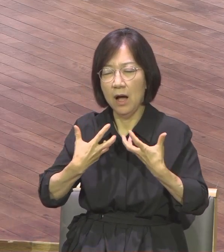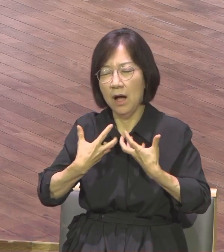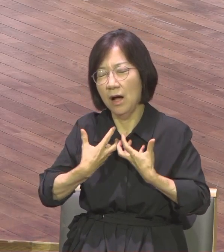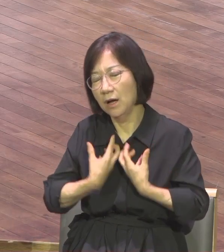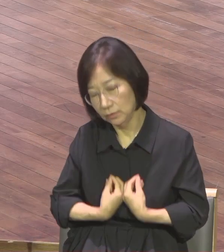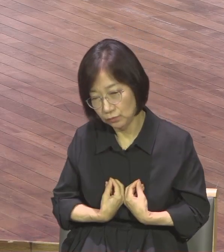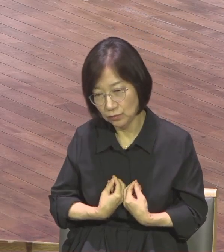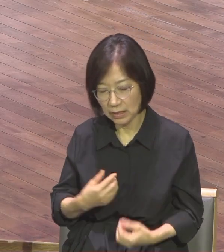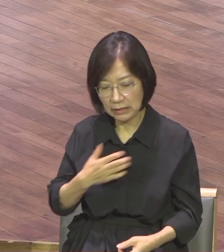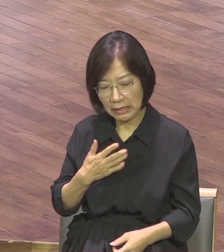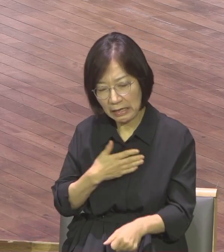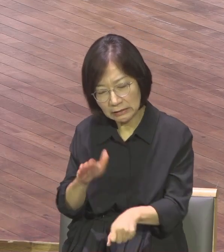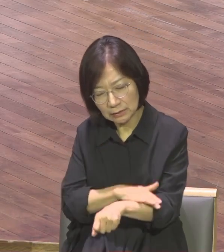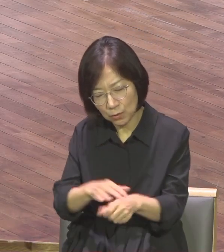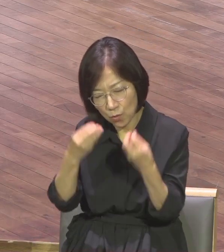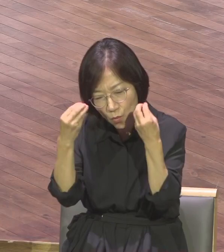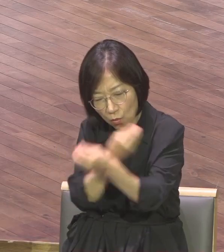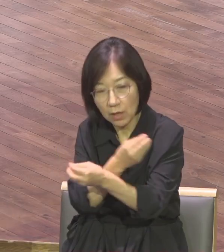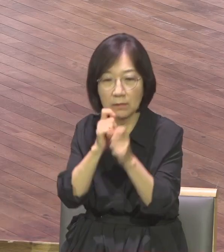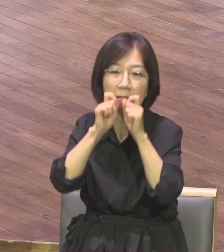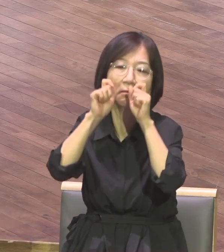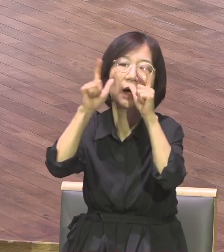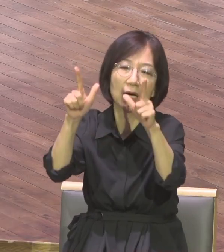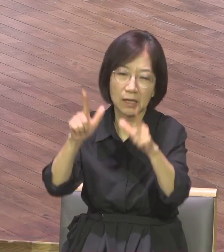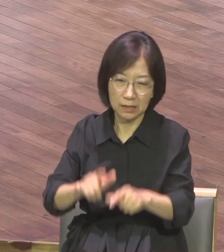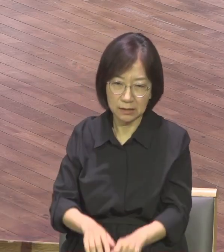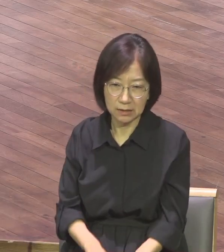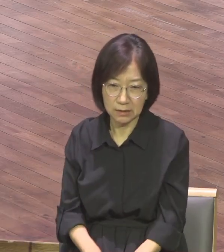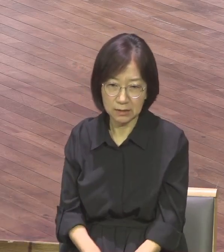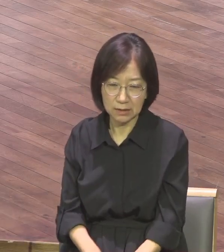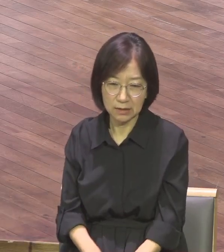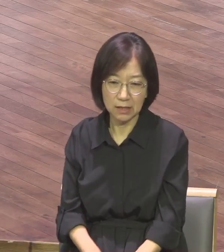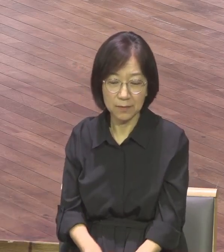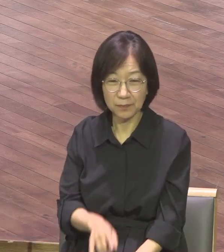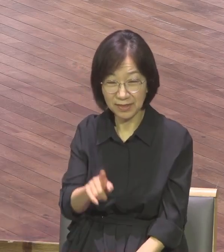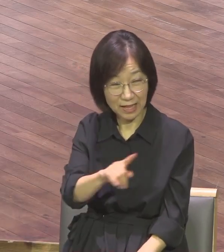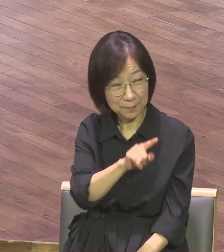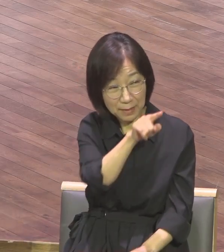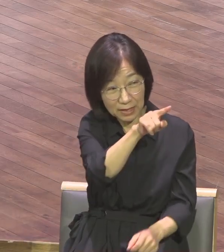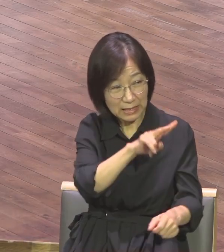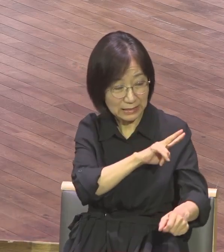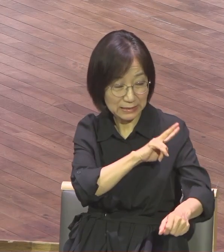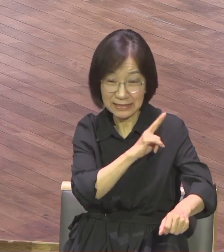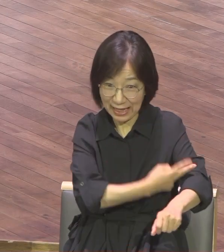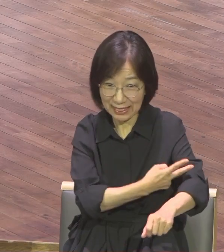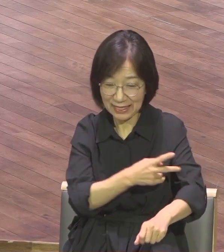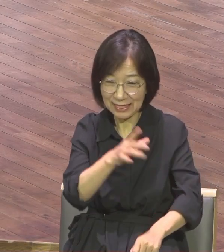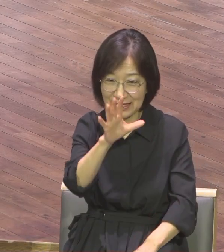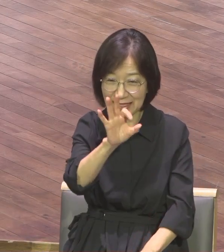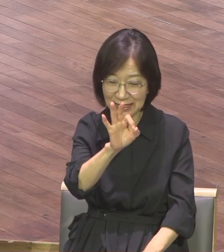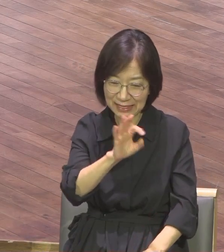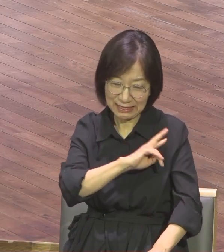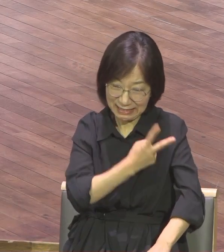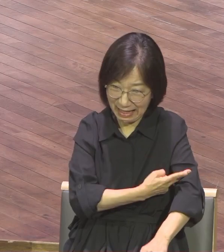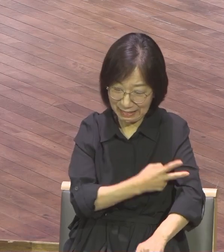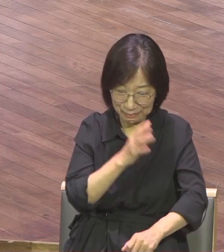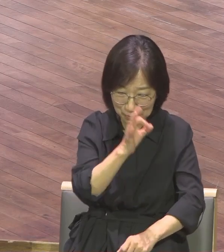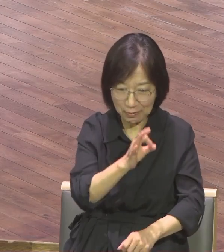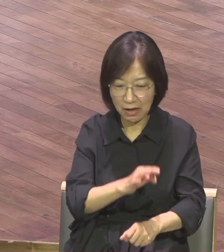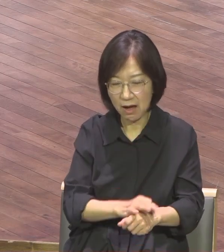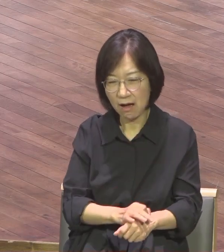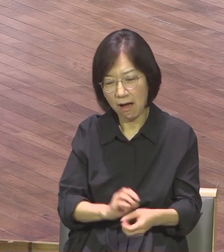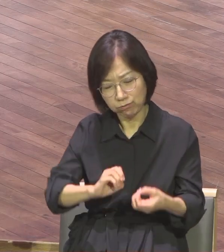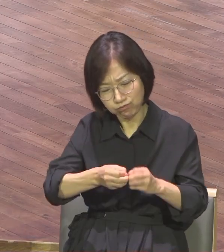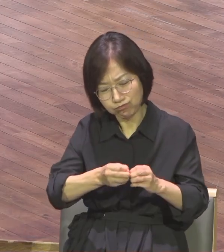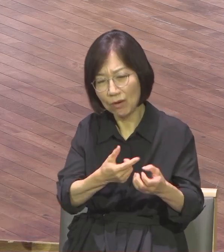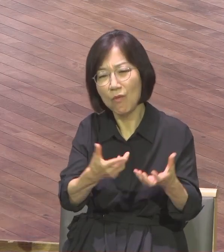이렇게 틀린 열심이 많아요. 구원 없는 틀린 열심, 이단들 안상홍 이름으로 기도하는